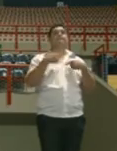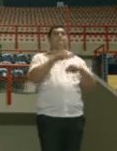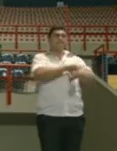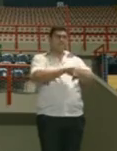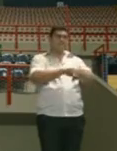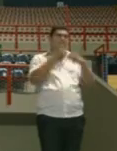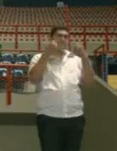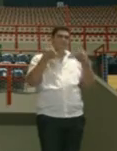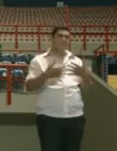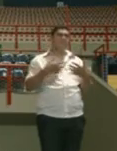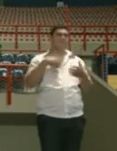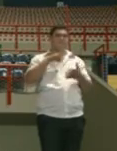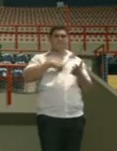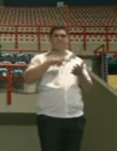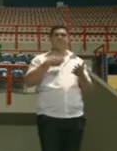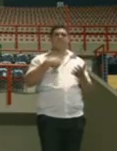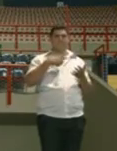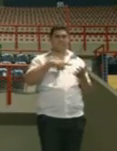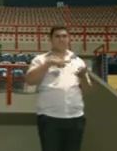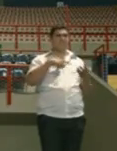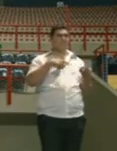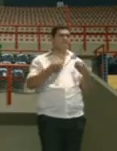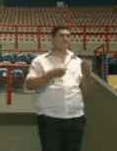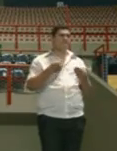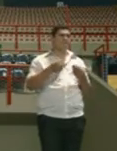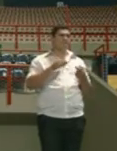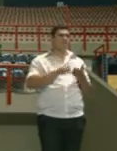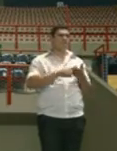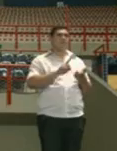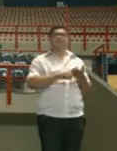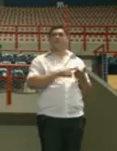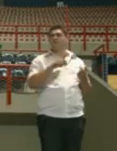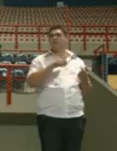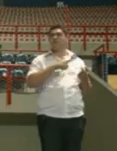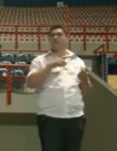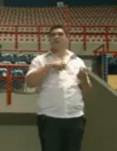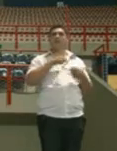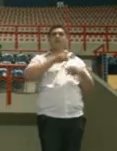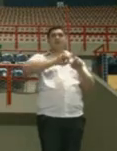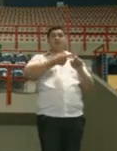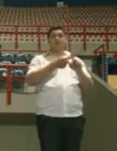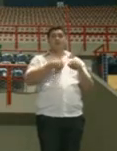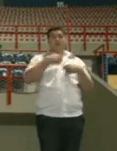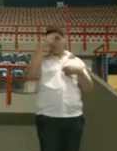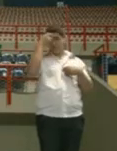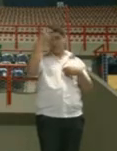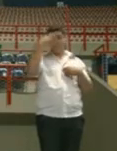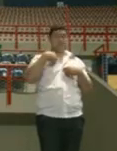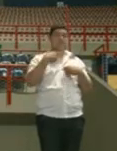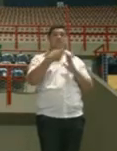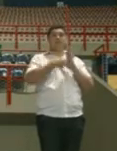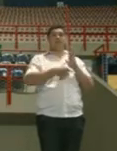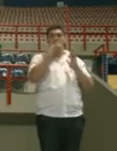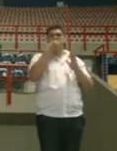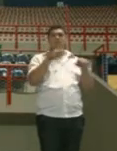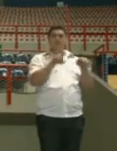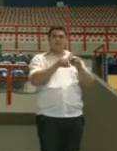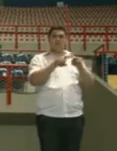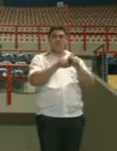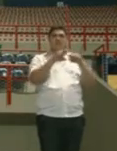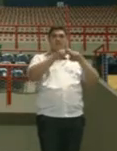calma e releio, eu vou ter muito mais capacidade de elaborar uma boa redação,